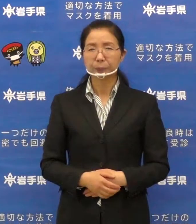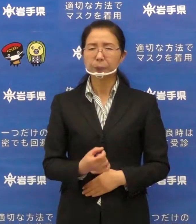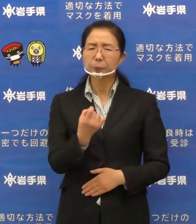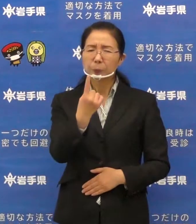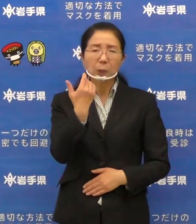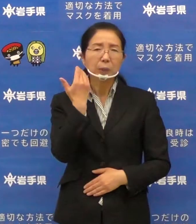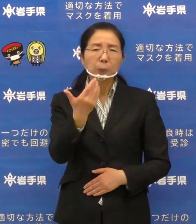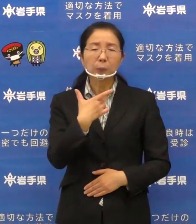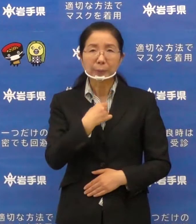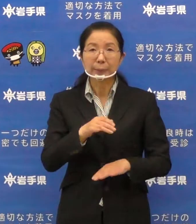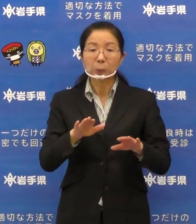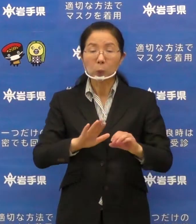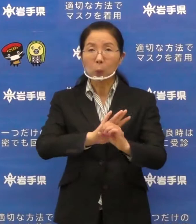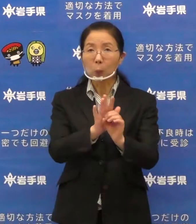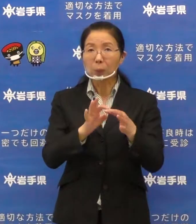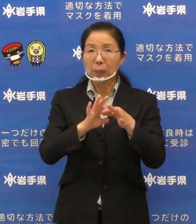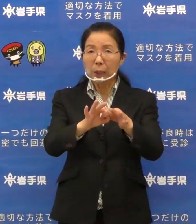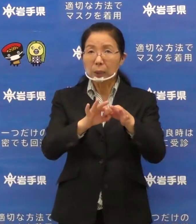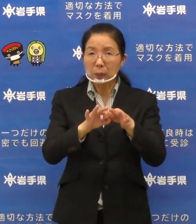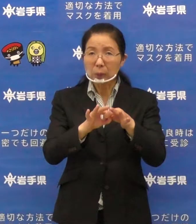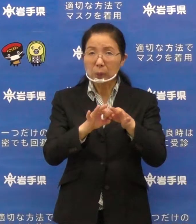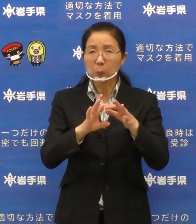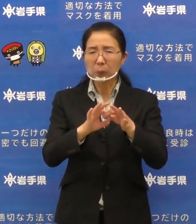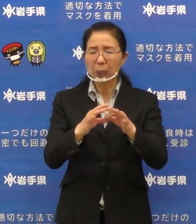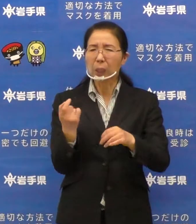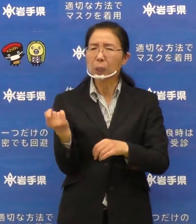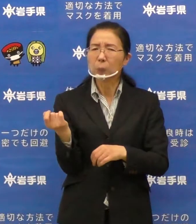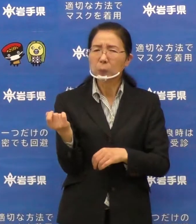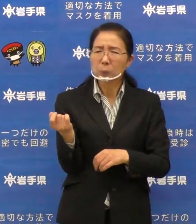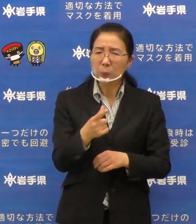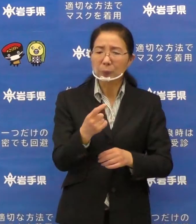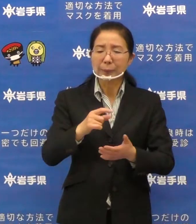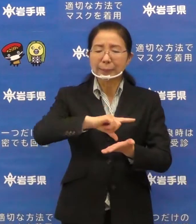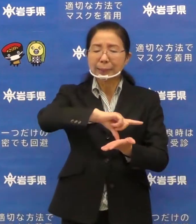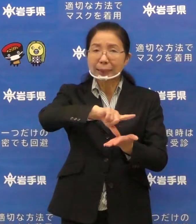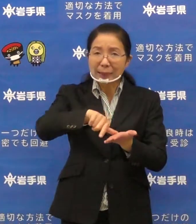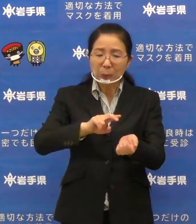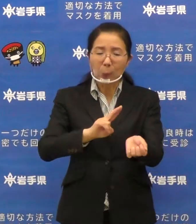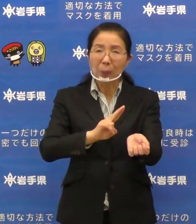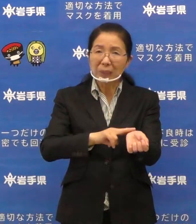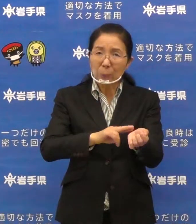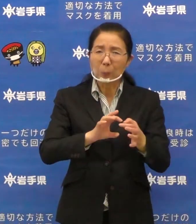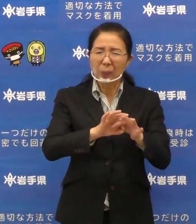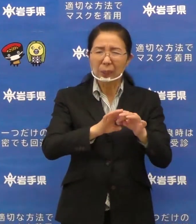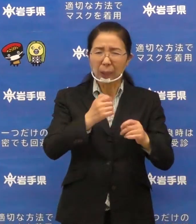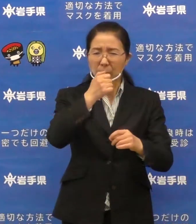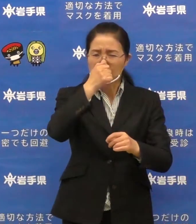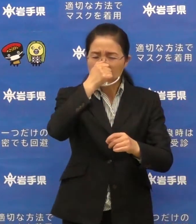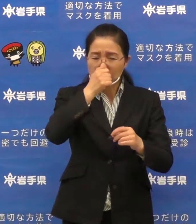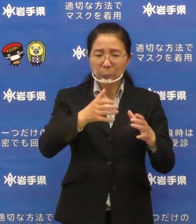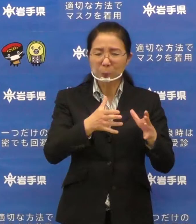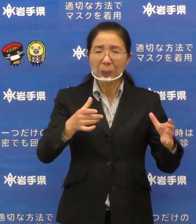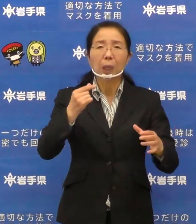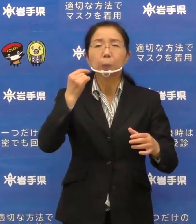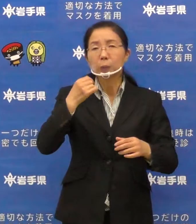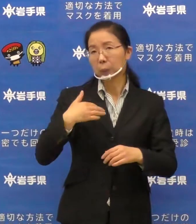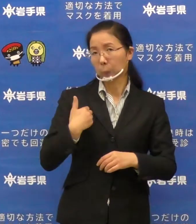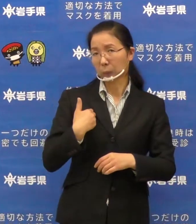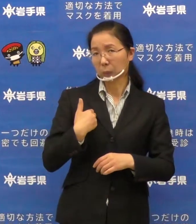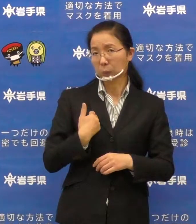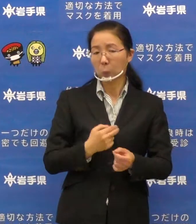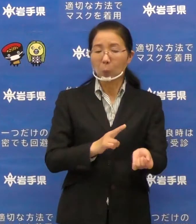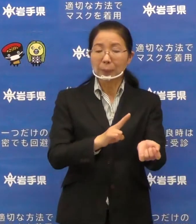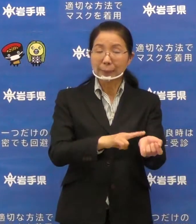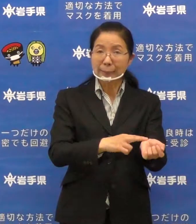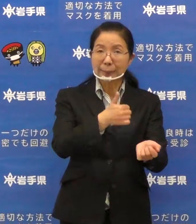なかなか新型コロナウイルスの関係もありすぐに地方の医療にっていう話にはならないかもしれないんですけれども、そもそものその医